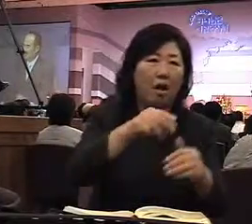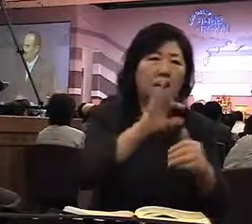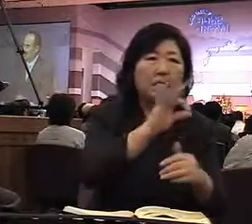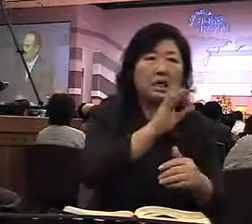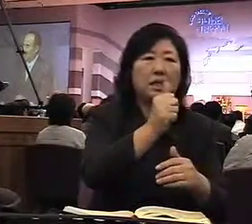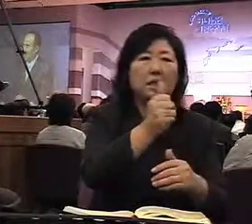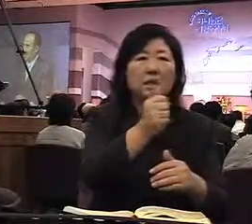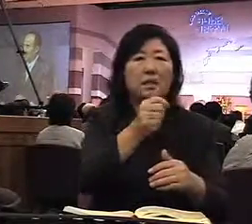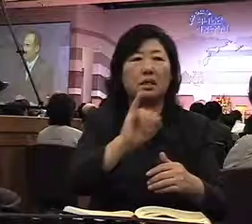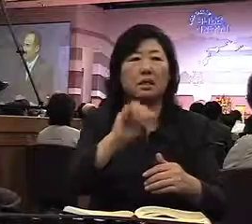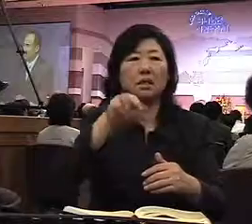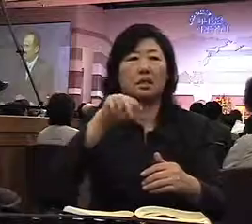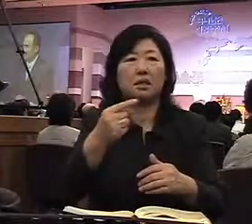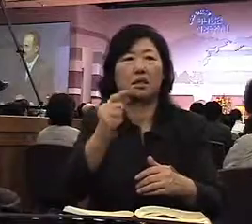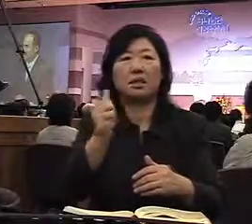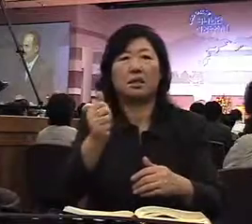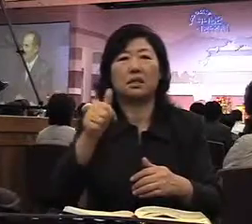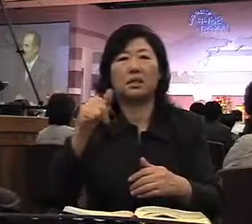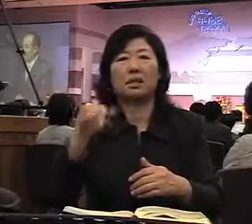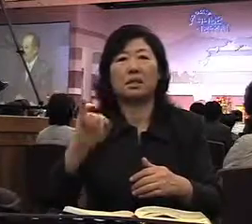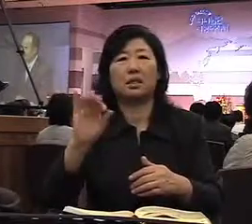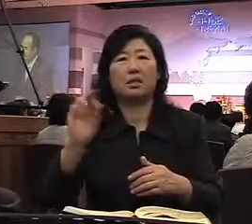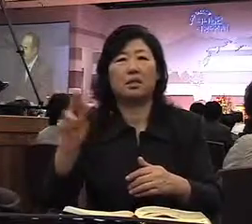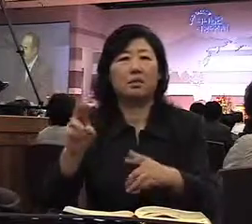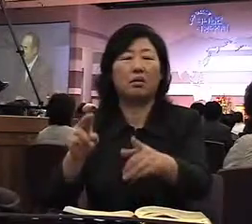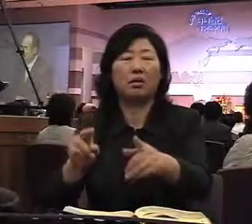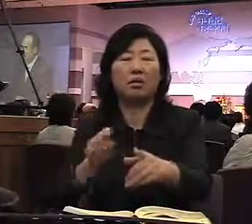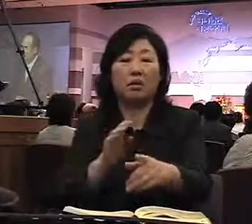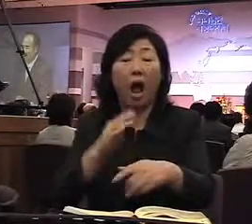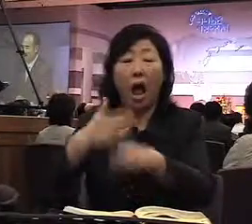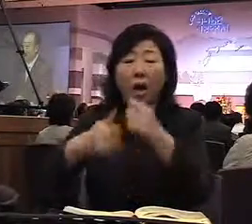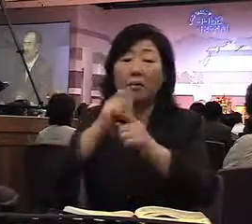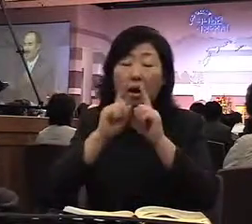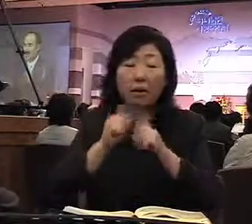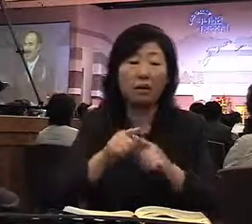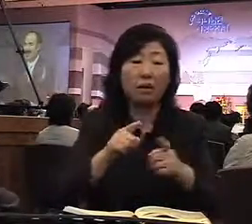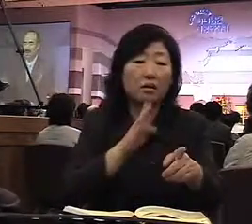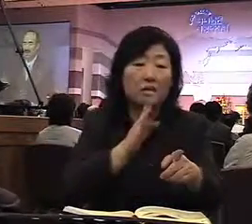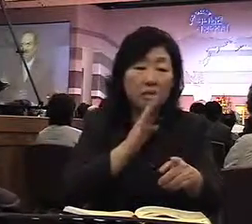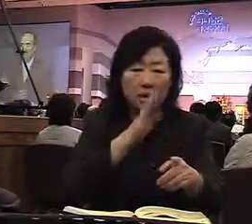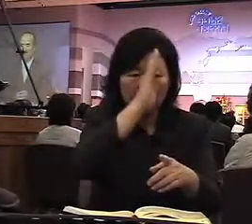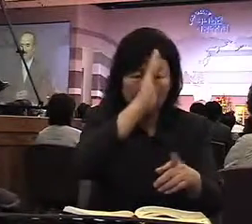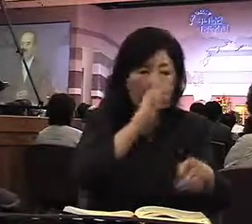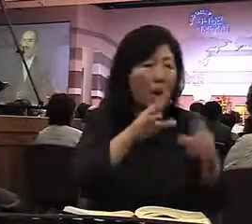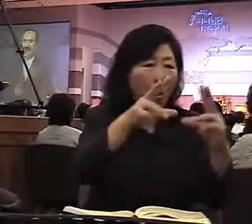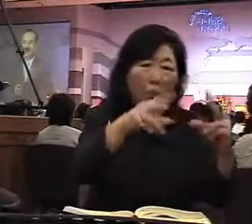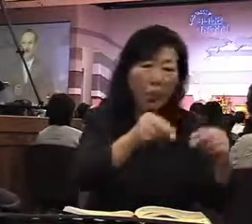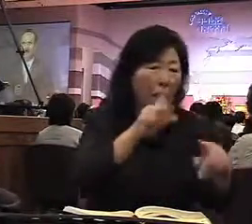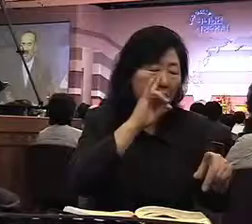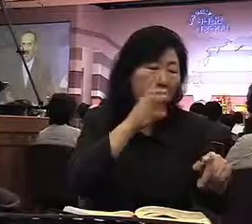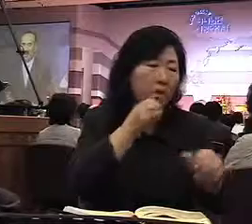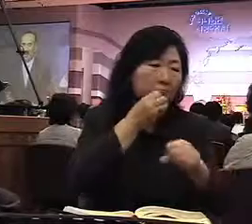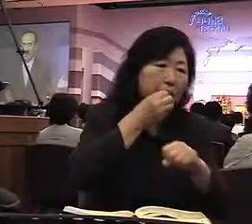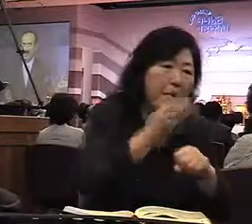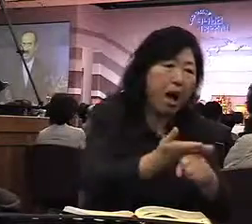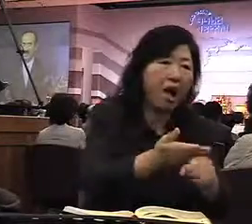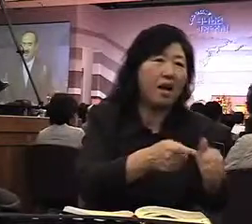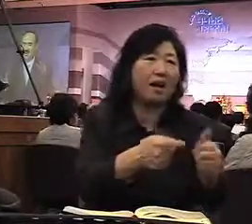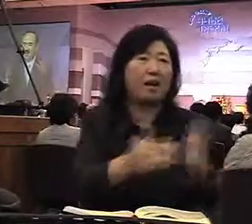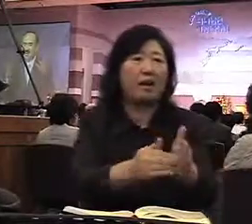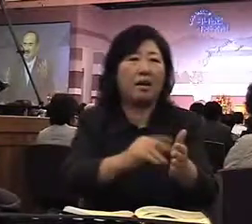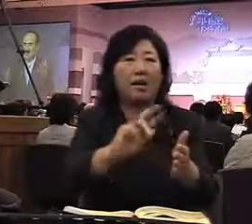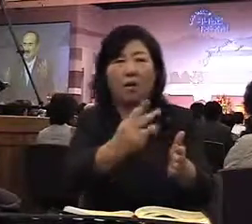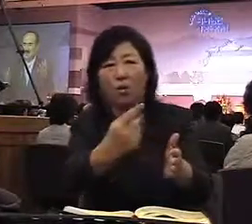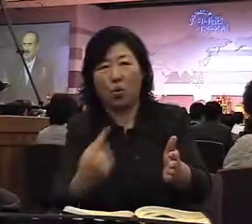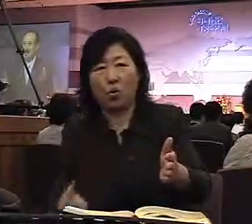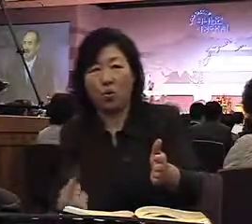임금님 죄송해요. 하나님이 그러시는데 당신의 병은 안 낫는데요. 전했습니다. 그리고 나오는데